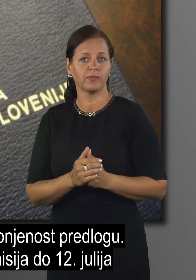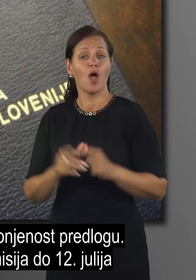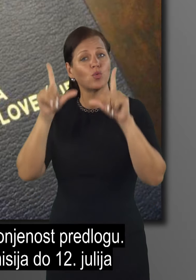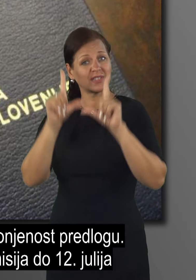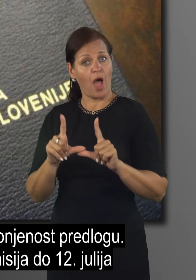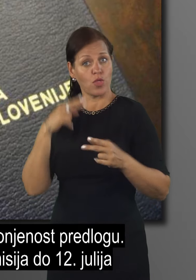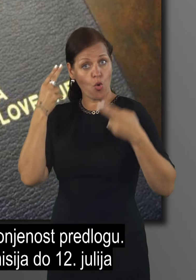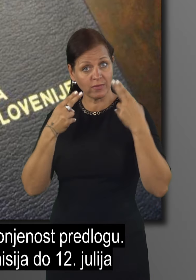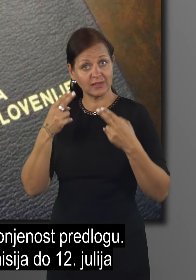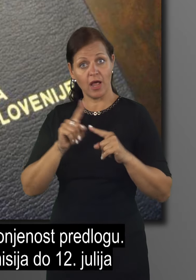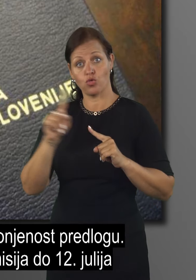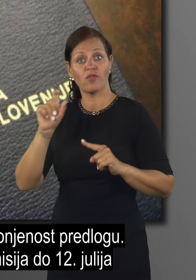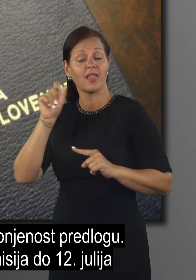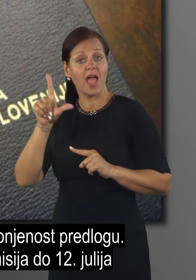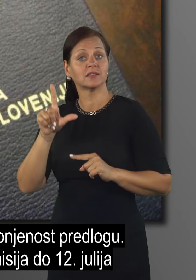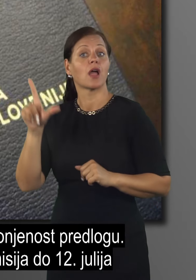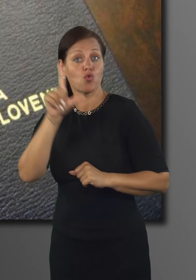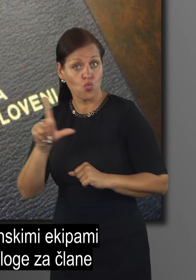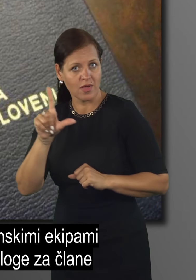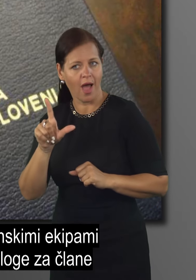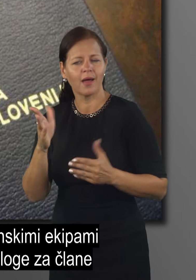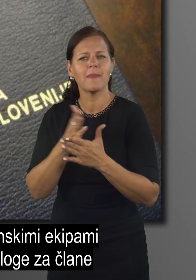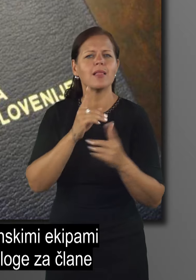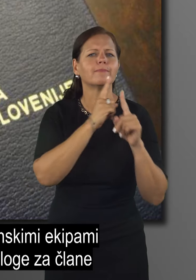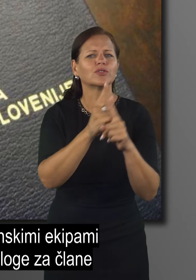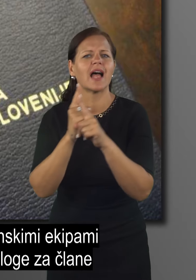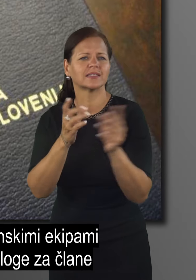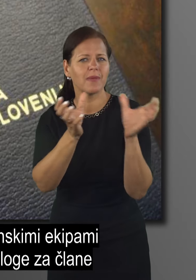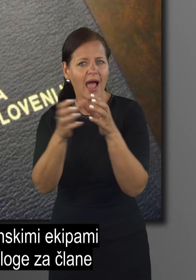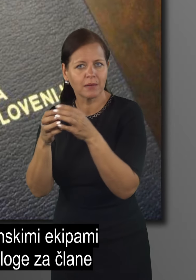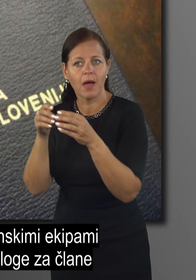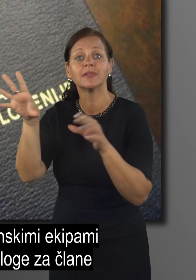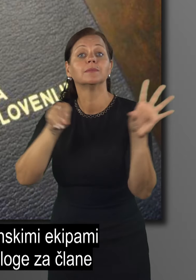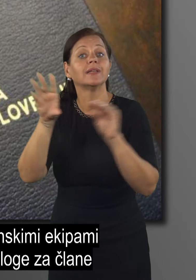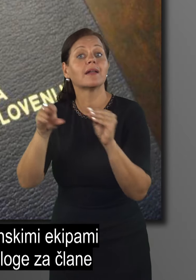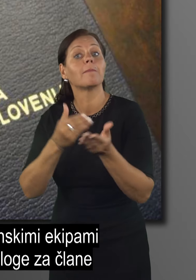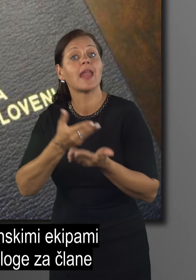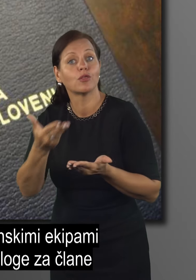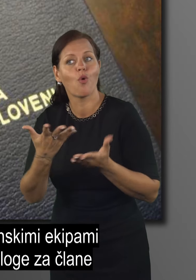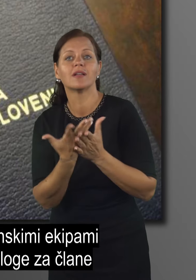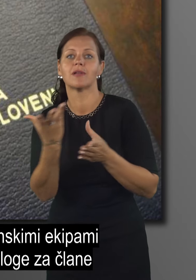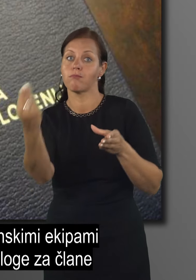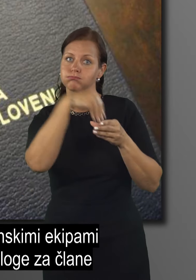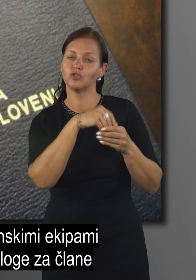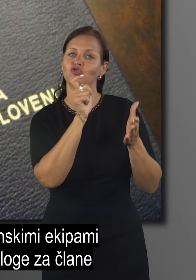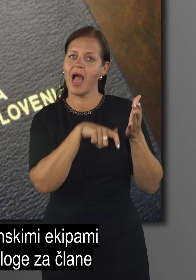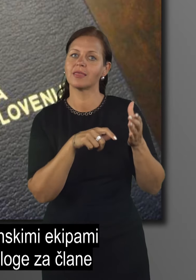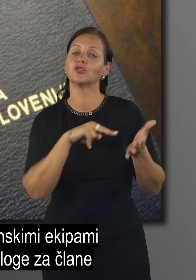naklonjenost predlogu. Ustavna komisija do 12. julija med poslanskimi ekipami zbira predloge za člane strokovne skupine, ki